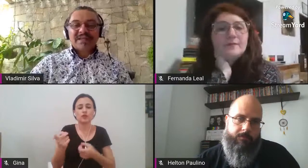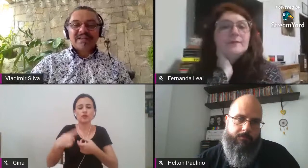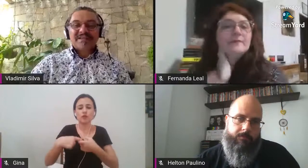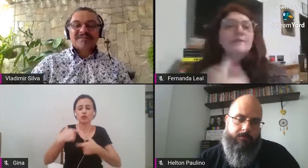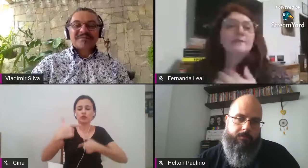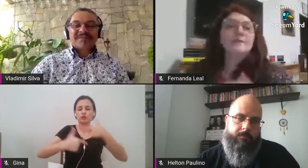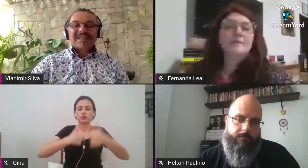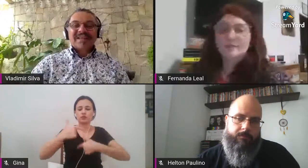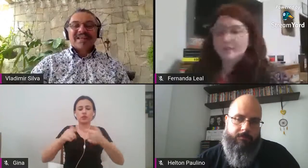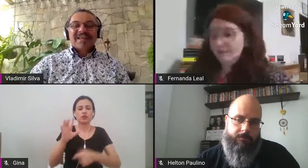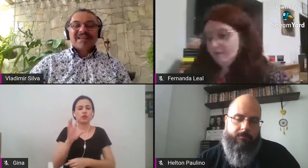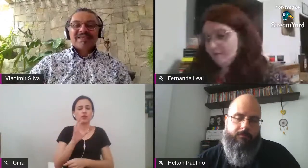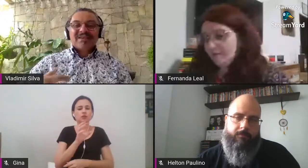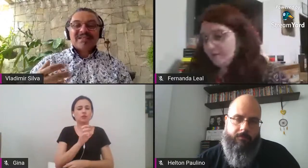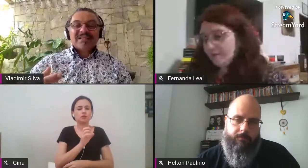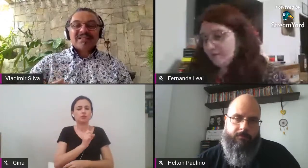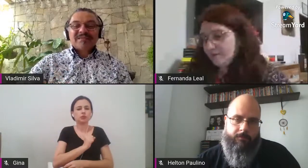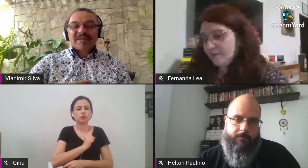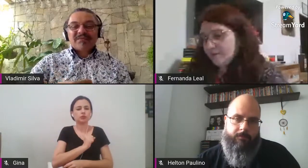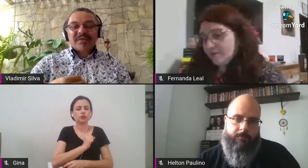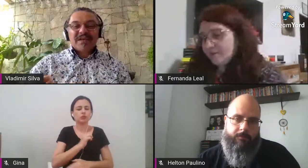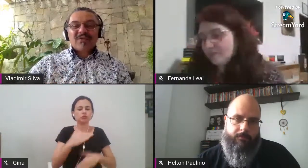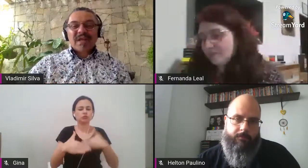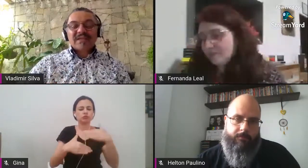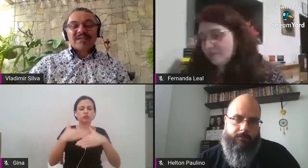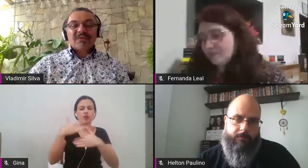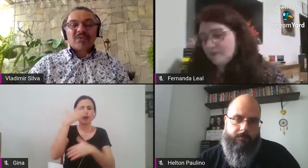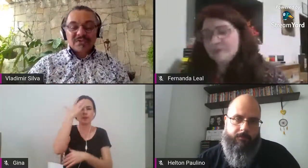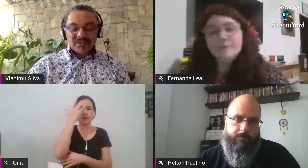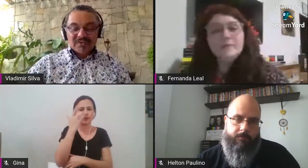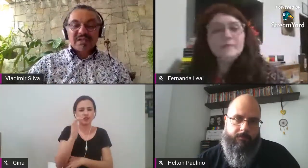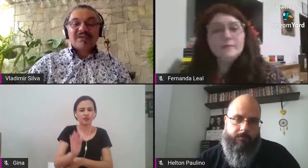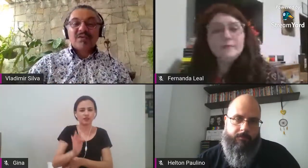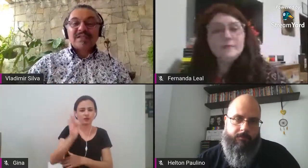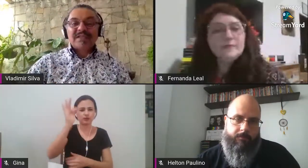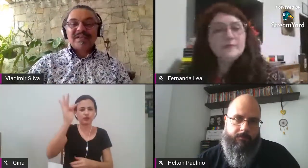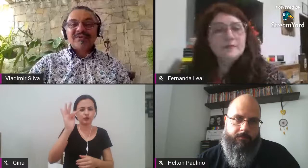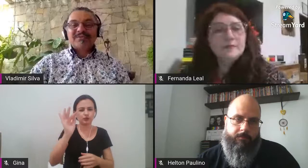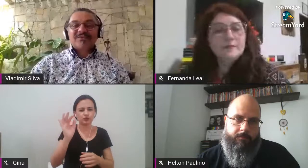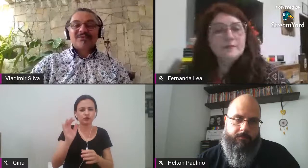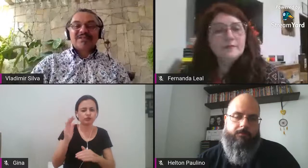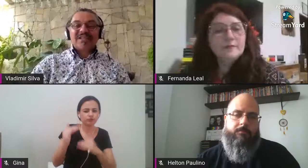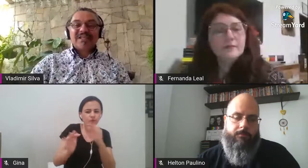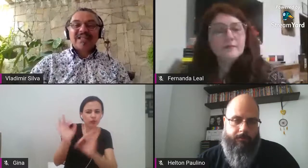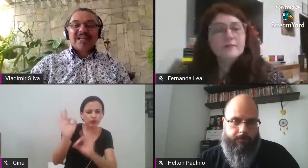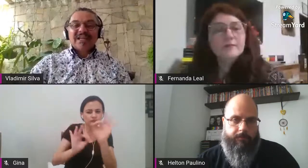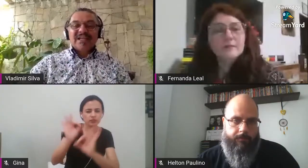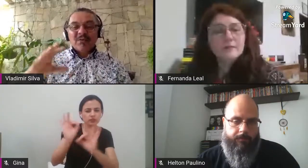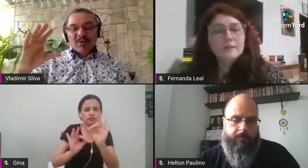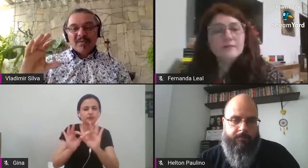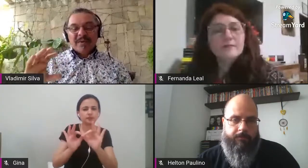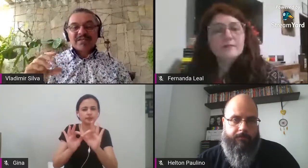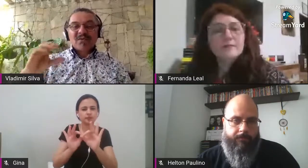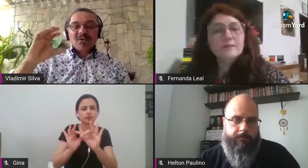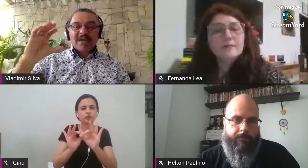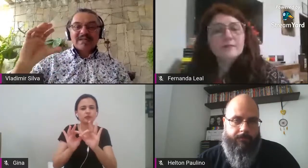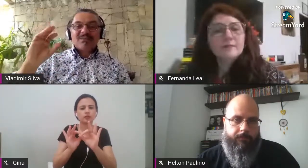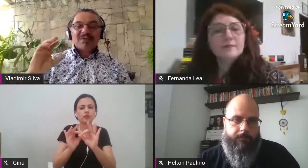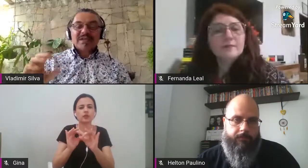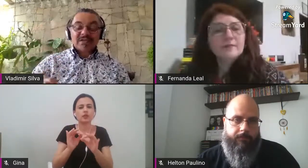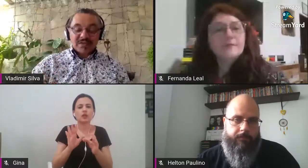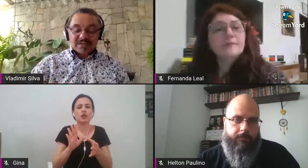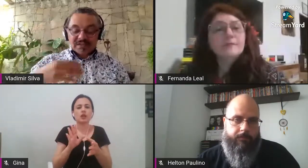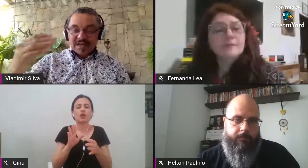construção da manhã. Então, assim, Ferreira Goulart escreveu isso quando estava no exílio, no Chile, e é um poema mais longo,